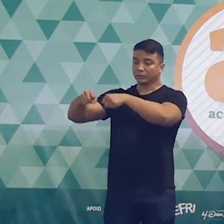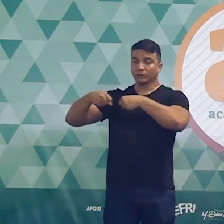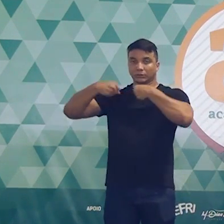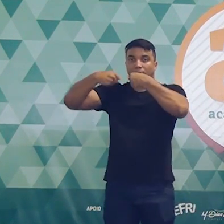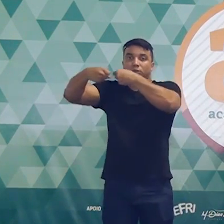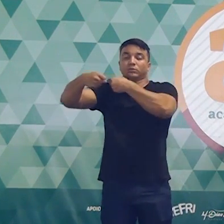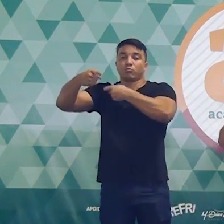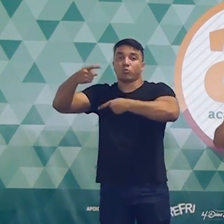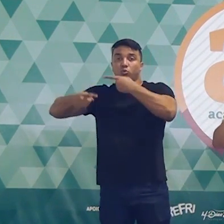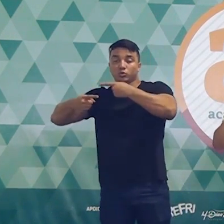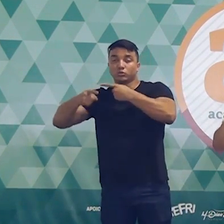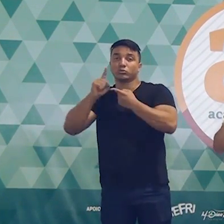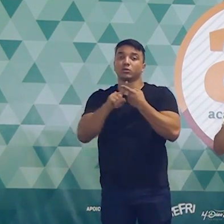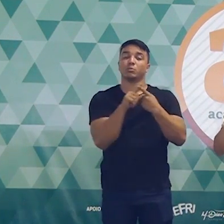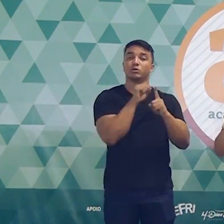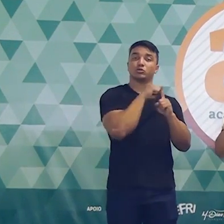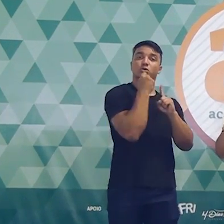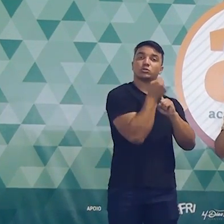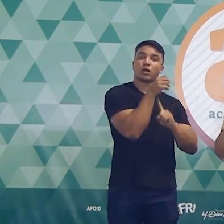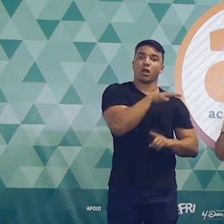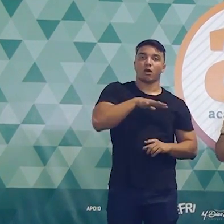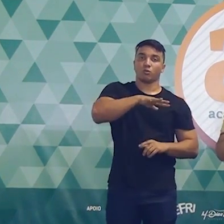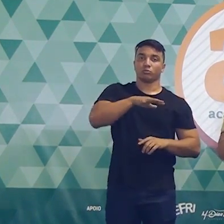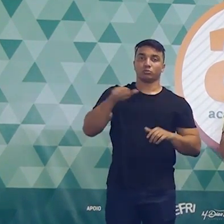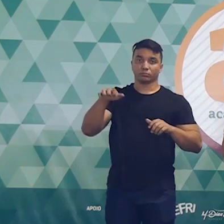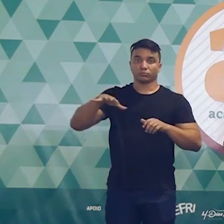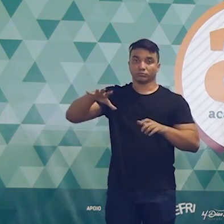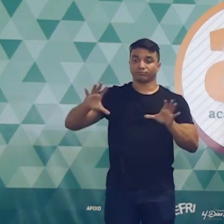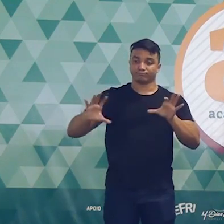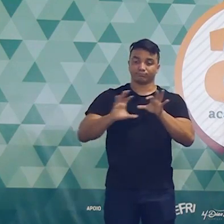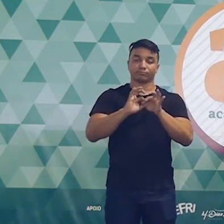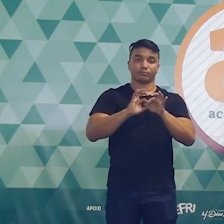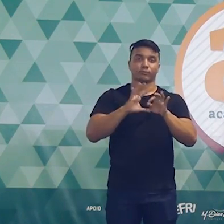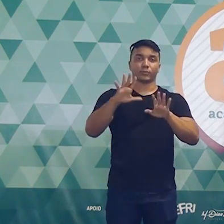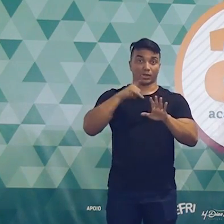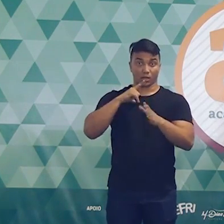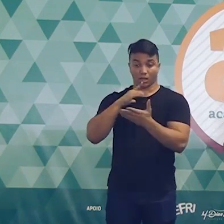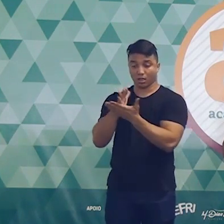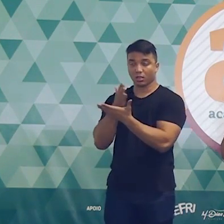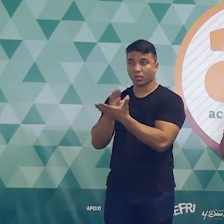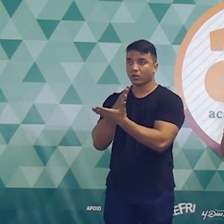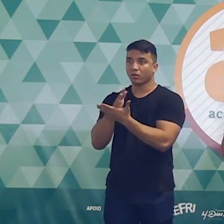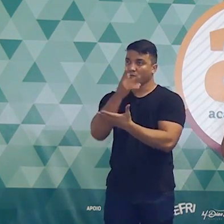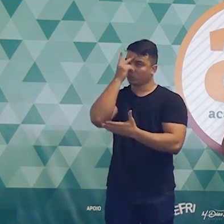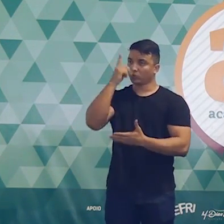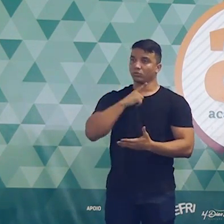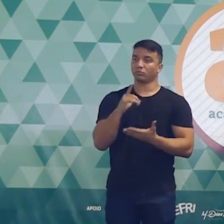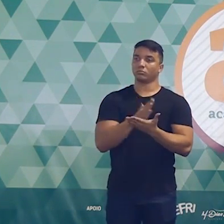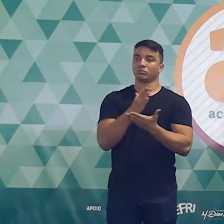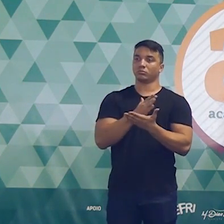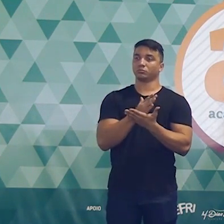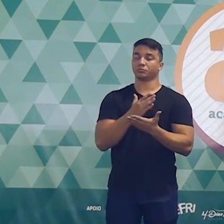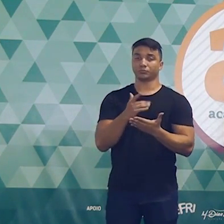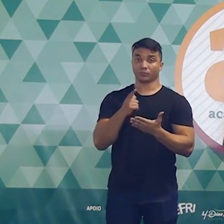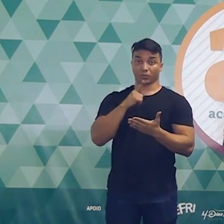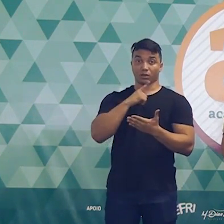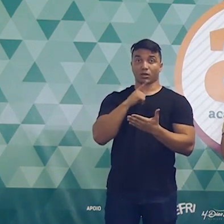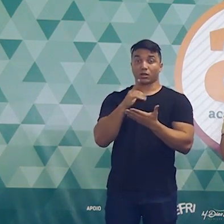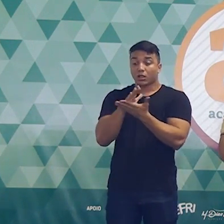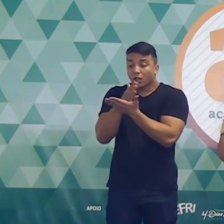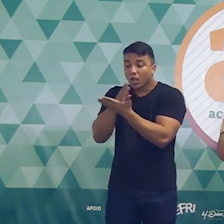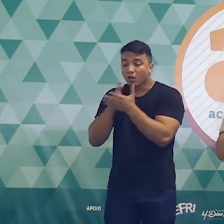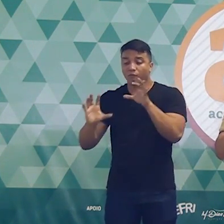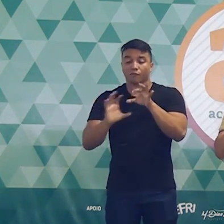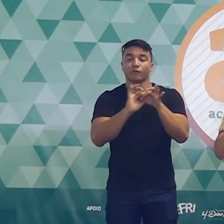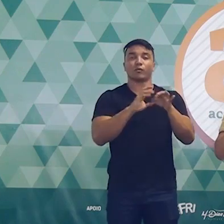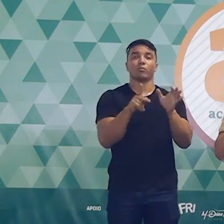e social. O que está no meu livro disponibilizado para vocês, estou vendo muita gente aí com o livro na mão, o que está